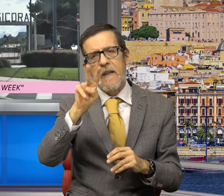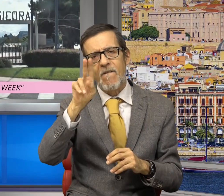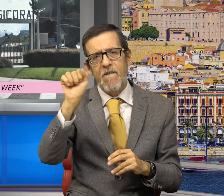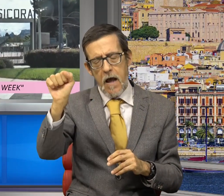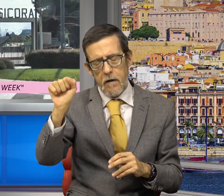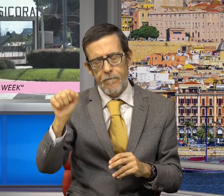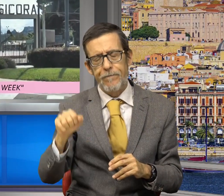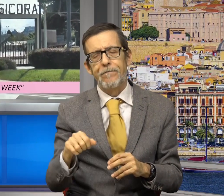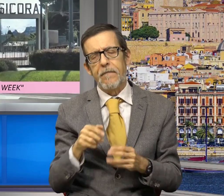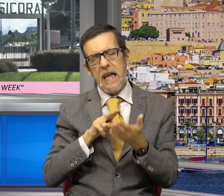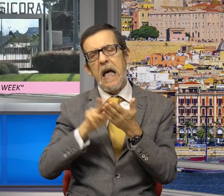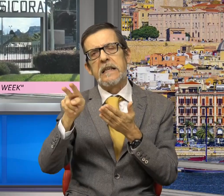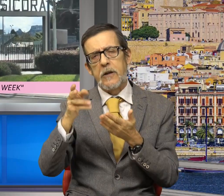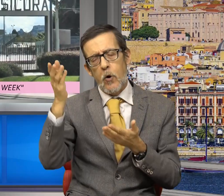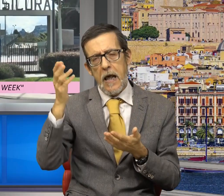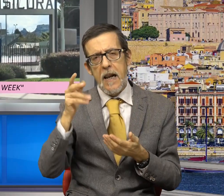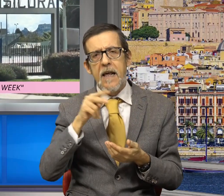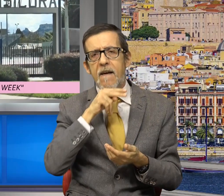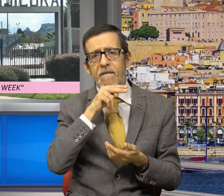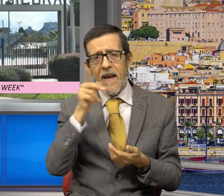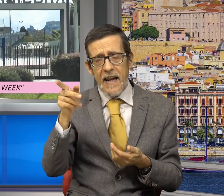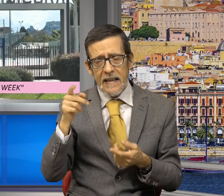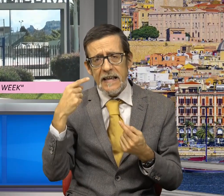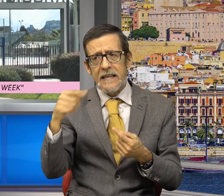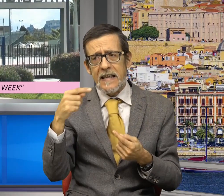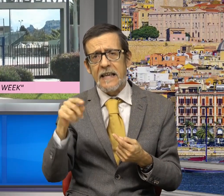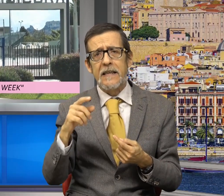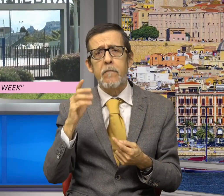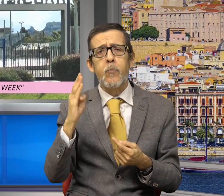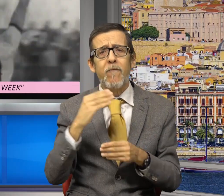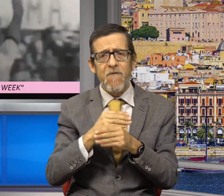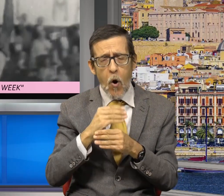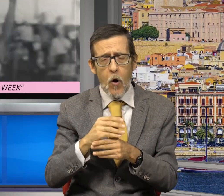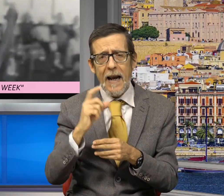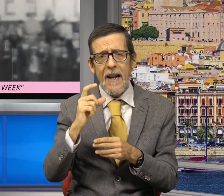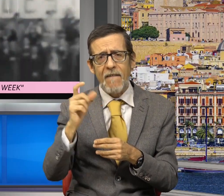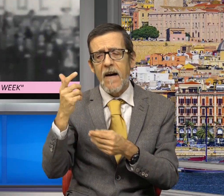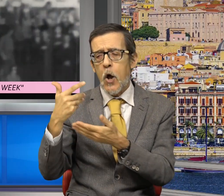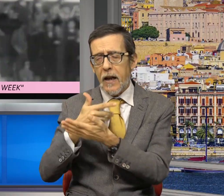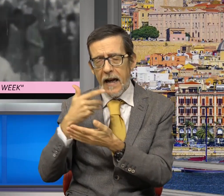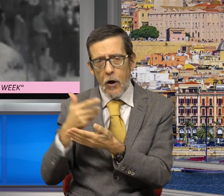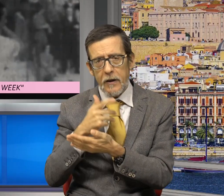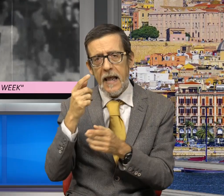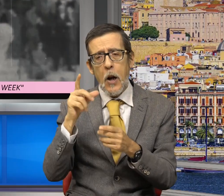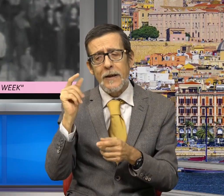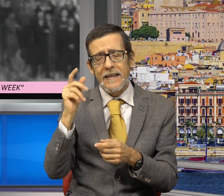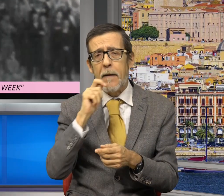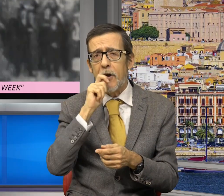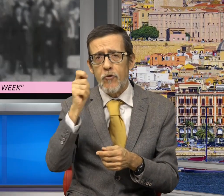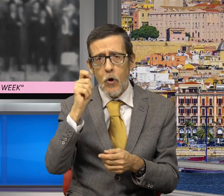Venerdì, al Teatro Doglio, gli stessi Buffon e Cannavaro racconteranno insieme al giornalista Marco Cattaneo la straordinaria storia di Gigi Riva